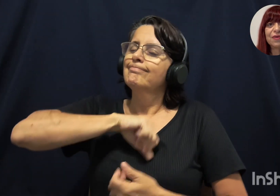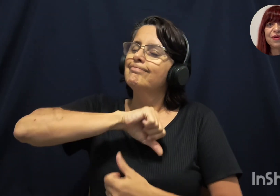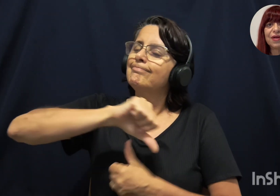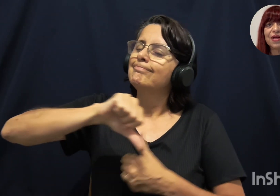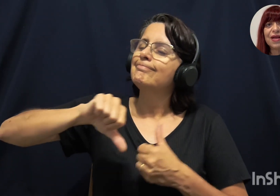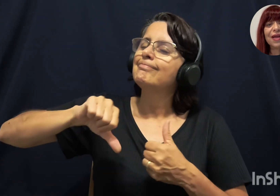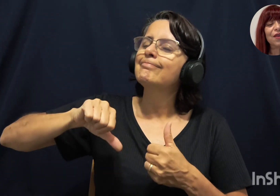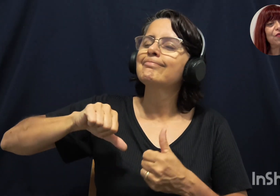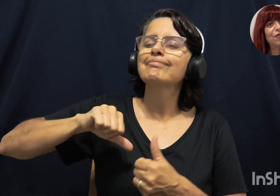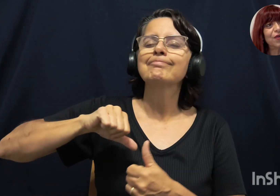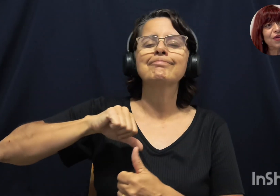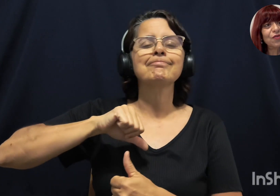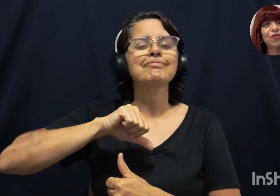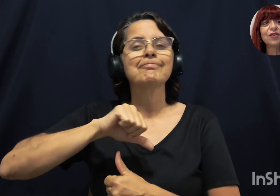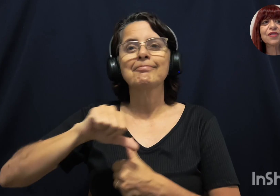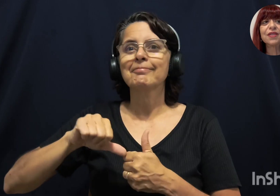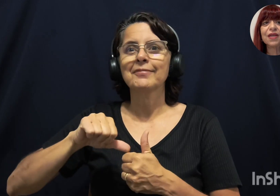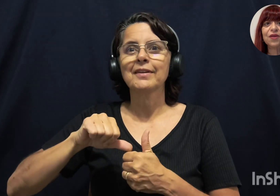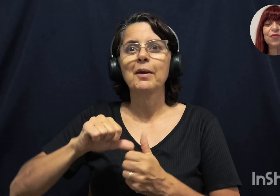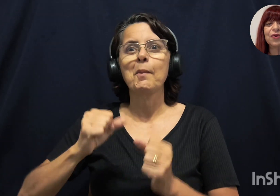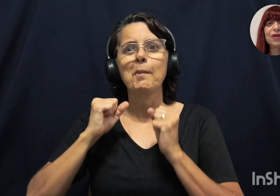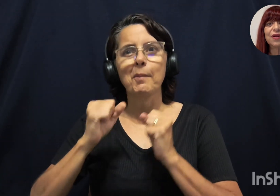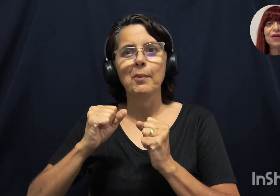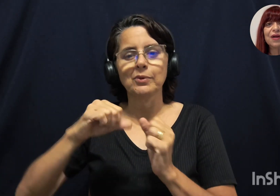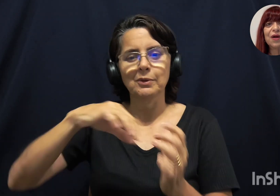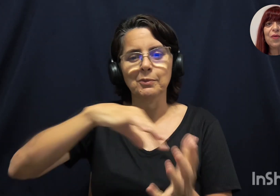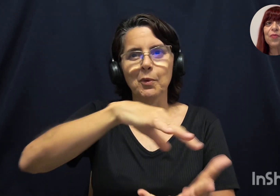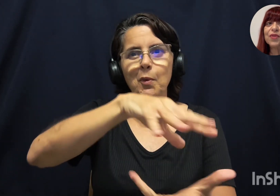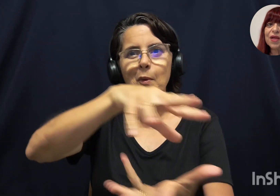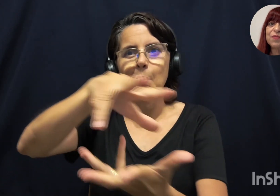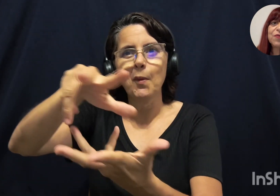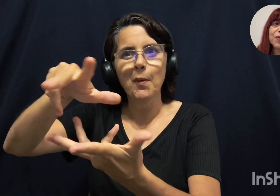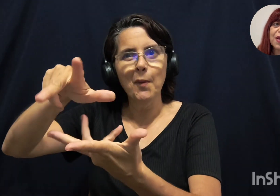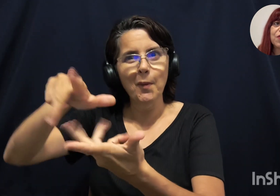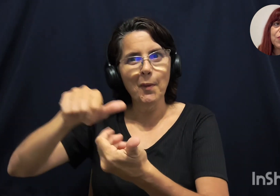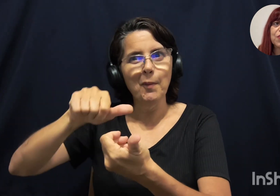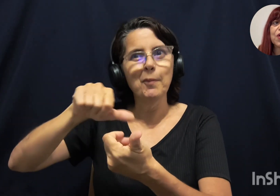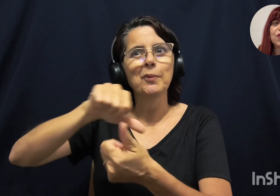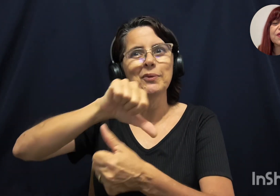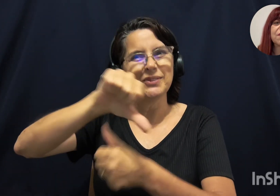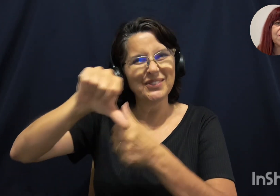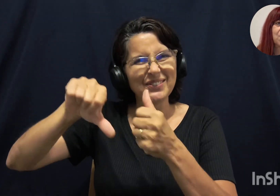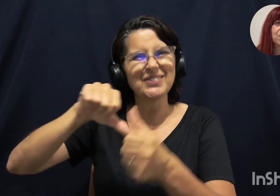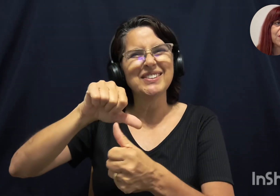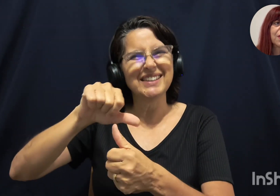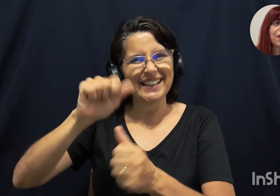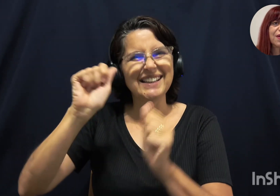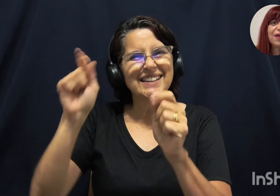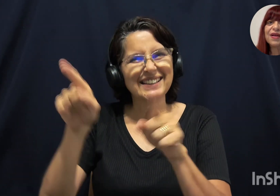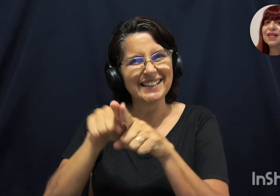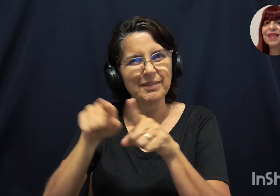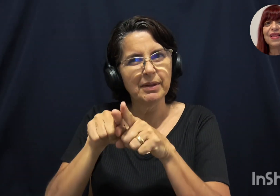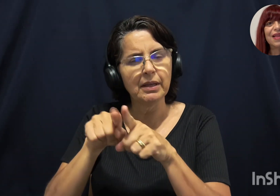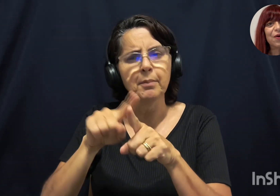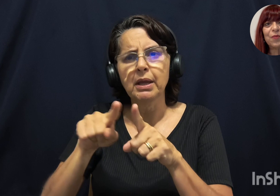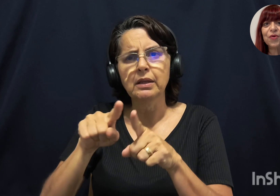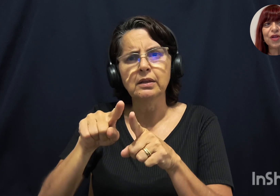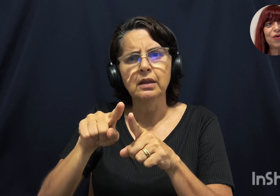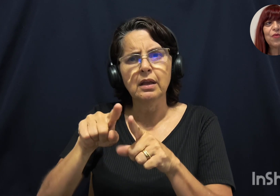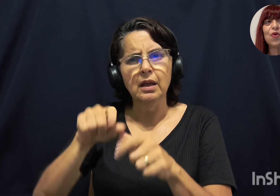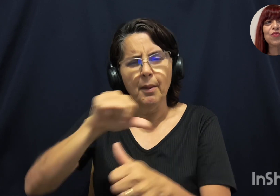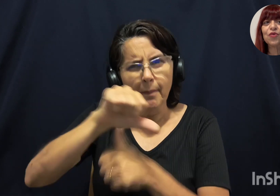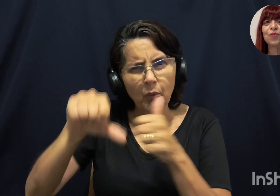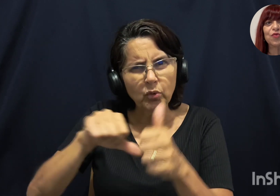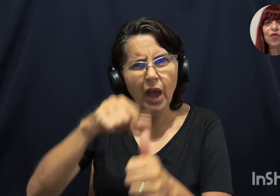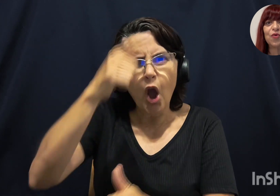interior. Renovando o nosso interior, podemos mudar o mundo à nossa volta. Não